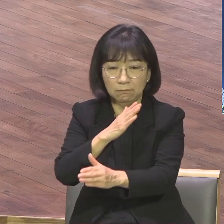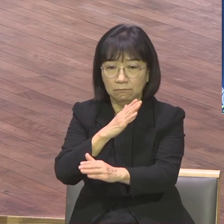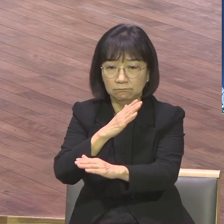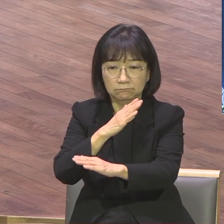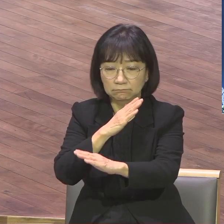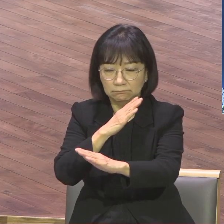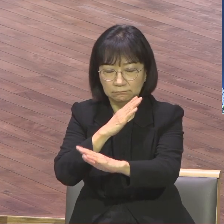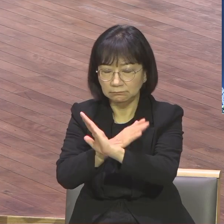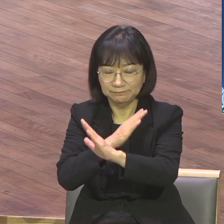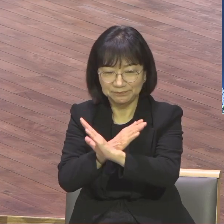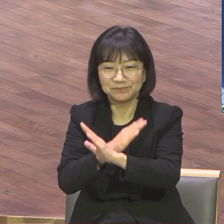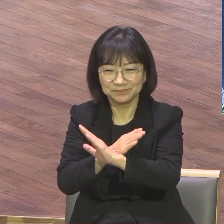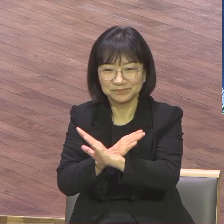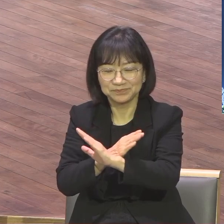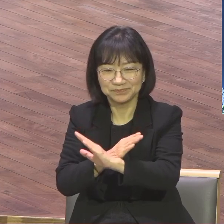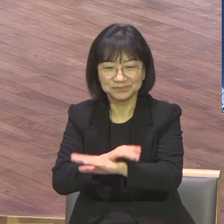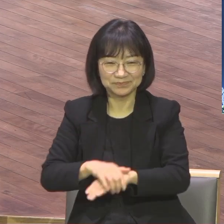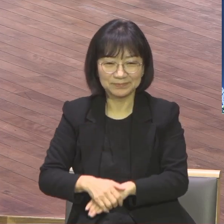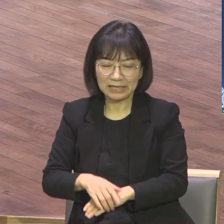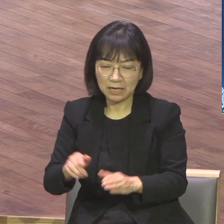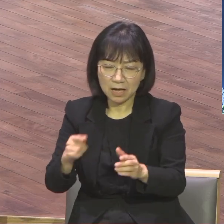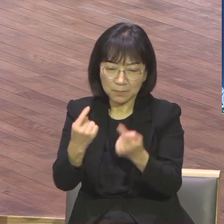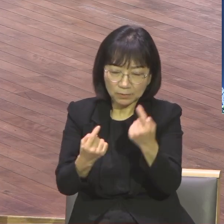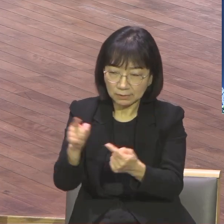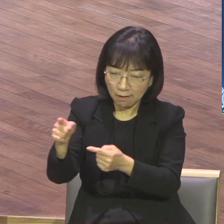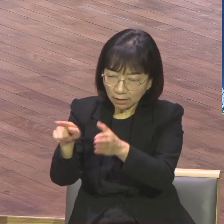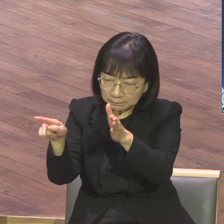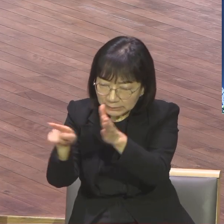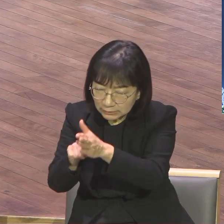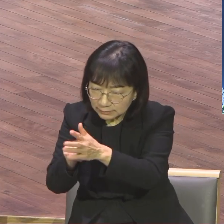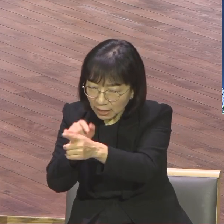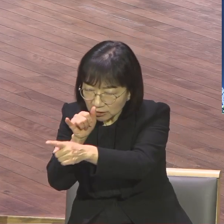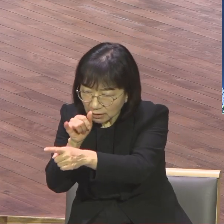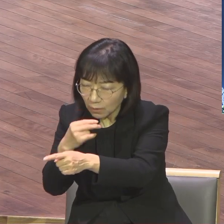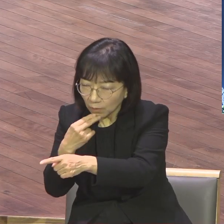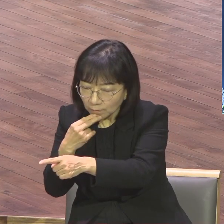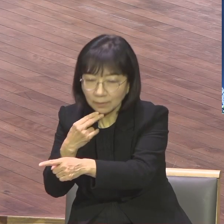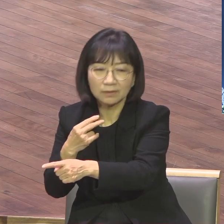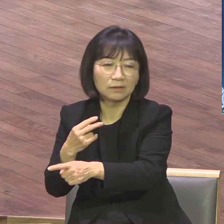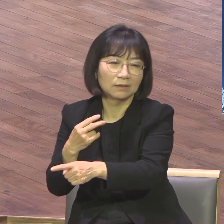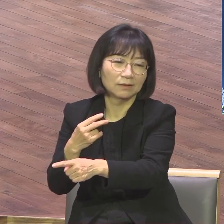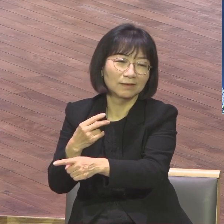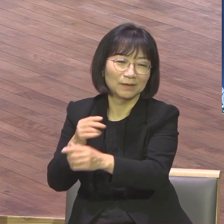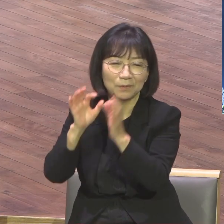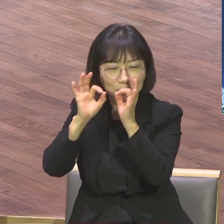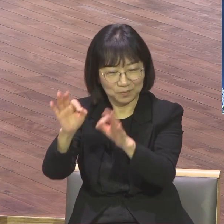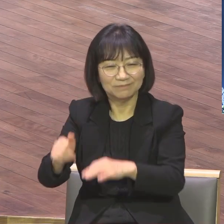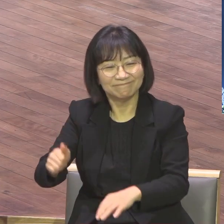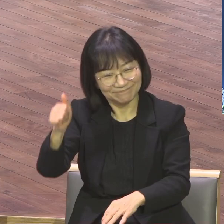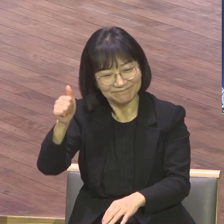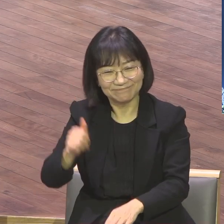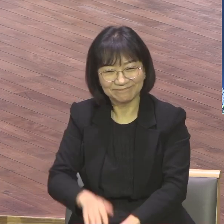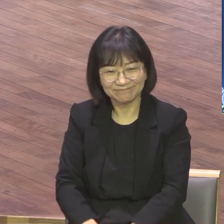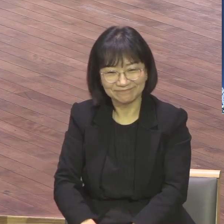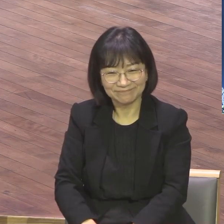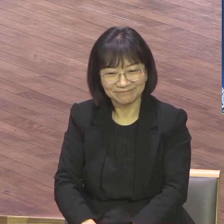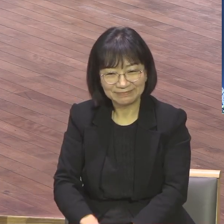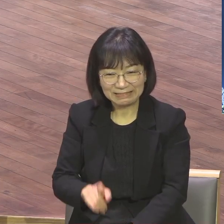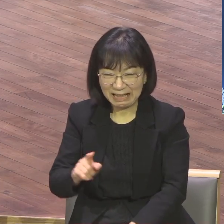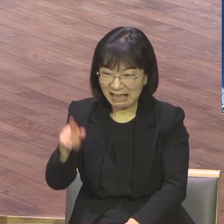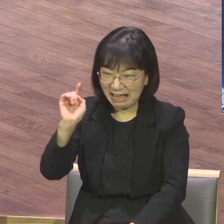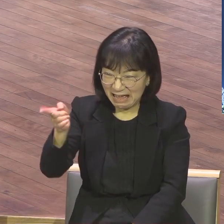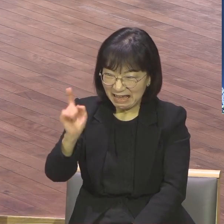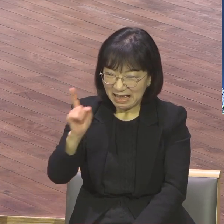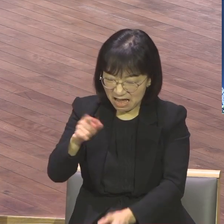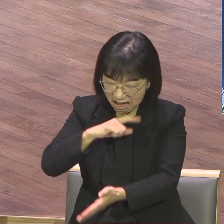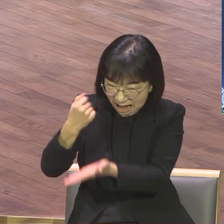아니지. 그런 삶 가지고 그걸 서로 막 그냥 거기 잡혀가지고 그 사단 귀신 장난에